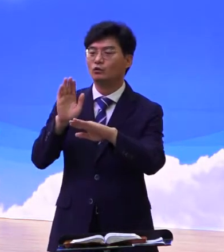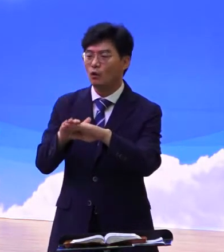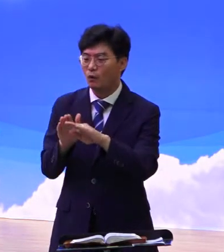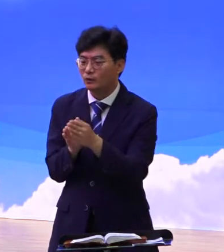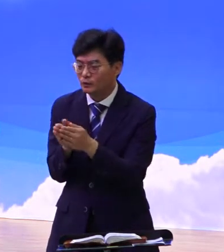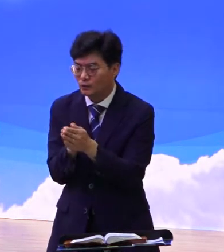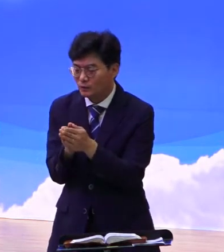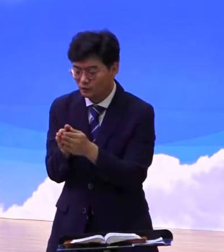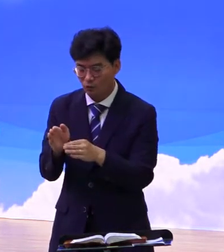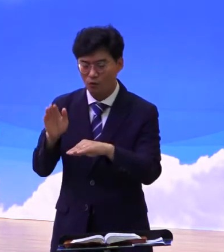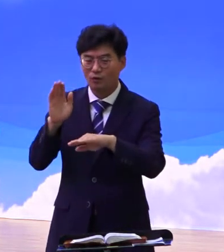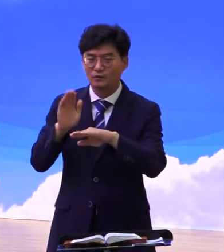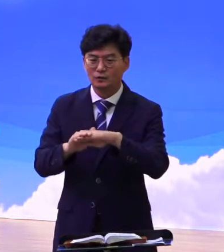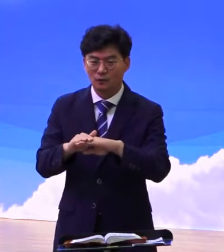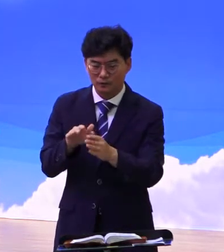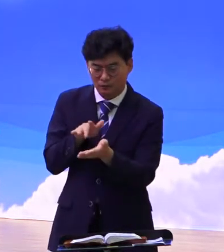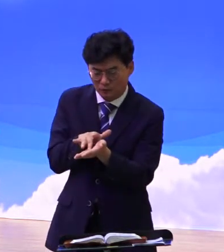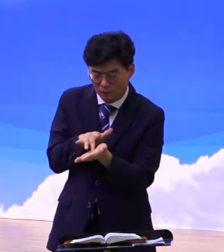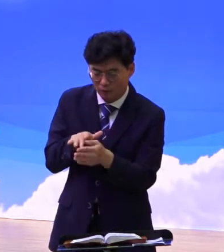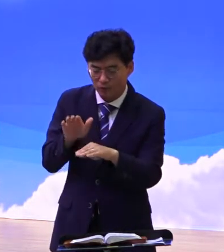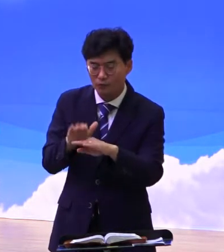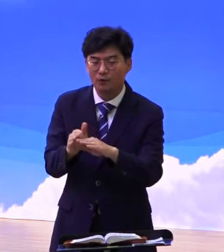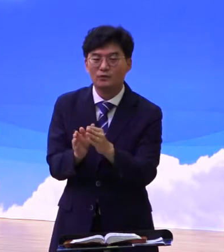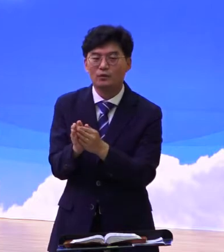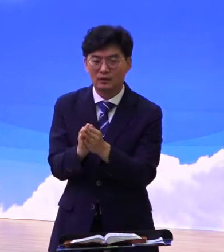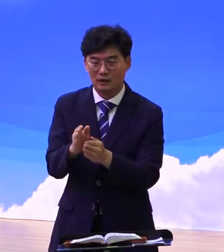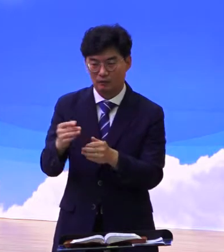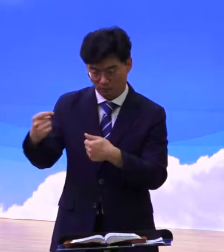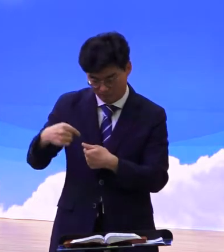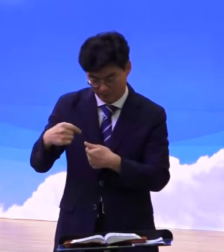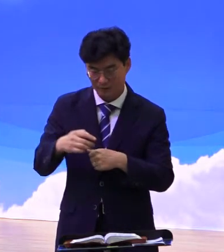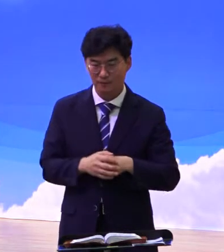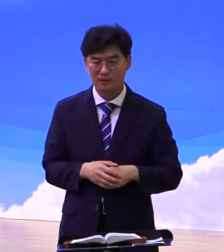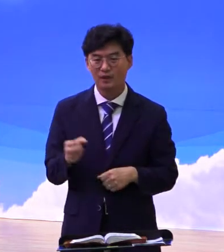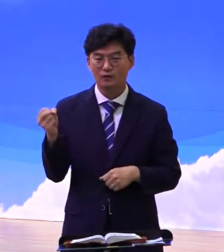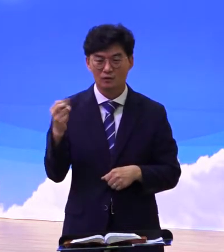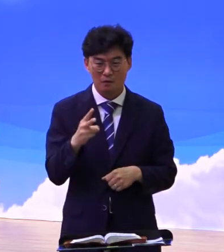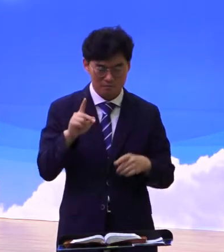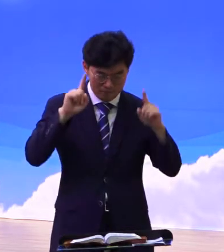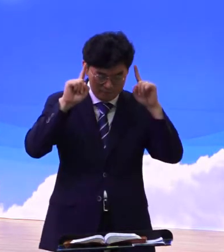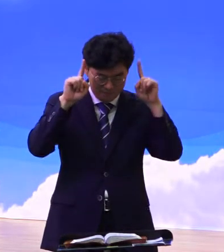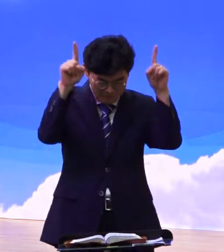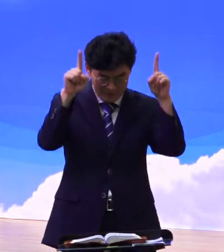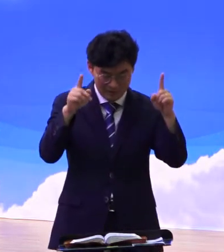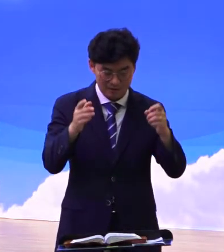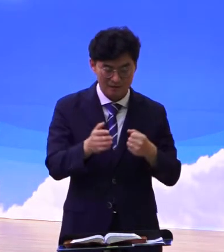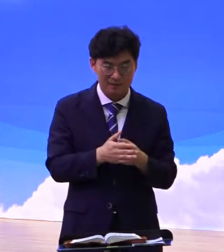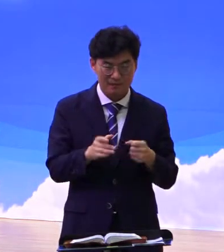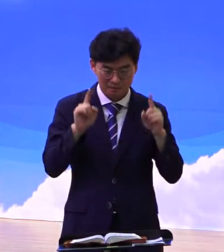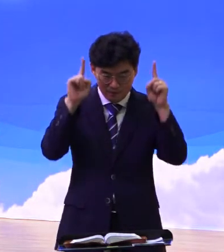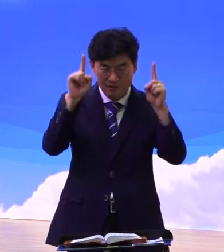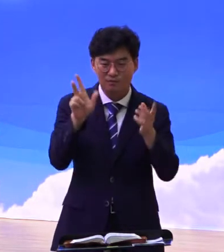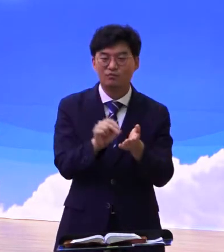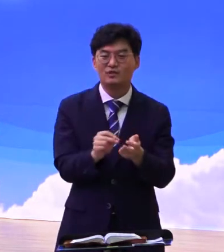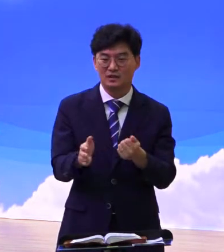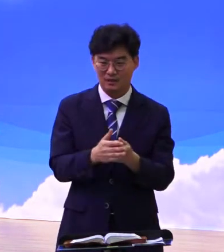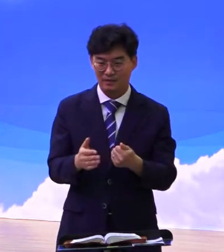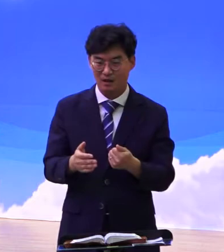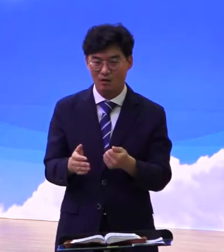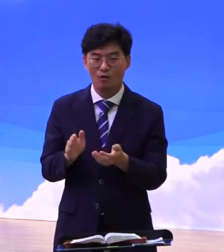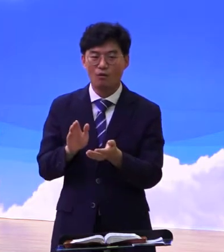얼마나 우리가 열 올리고 살았기에 가는 곳마다 체온을 체크하라고 합니까? 얼마나